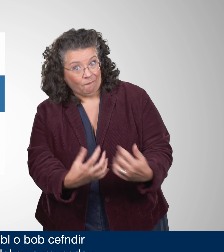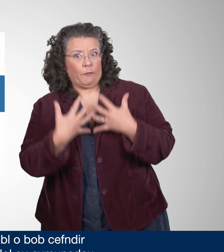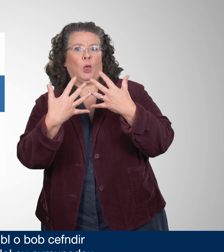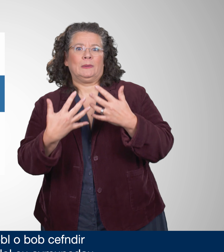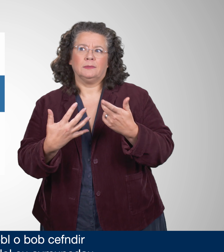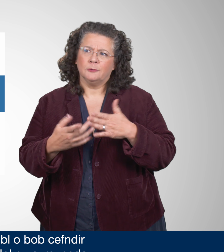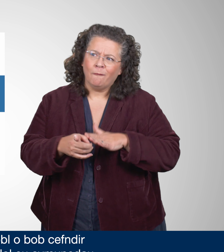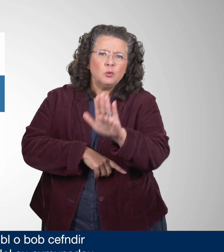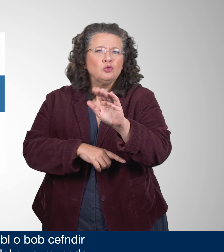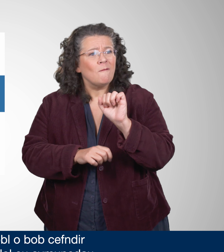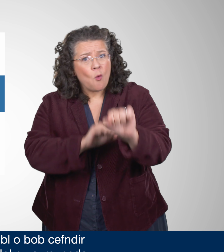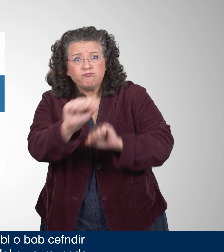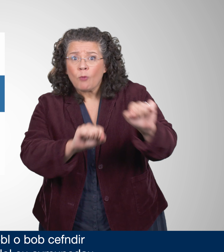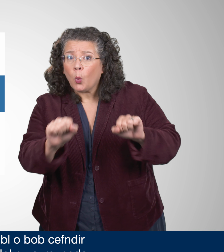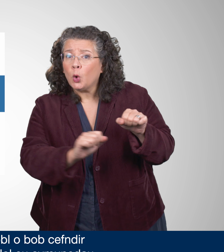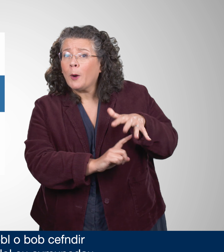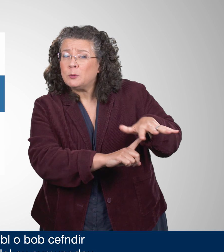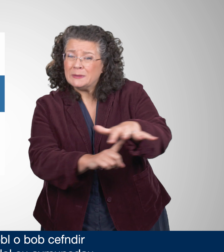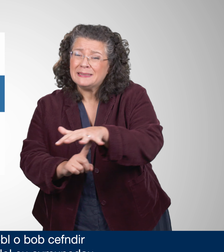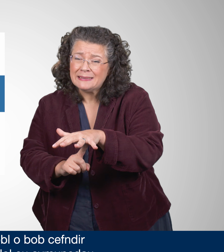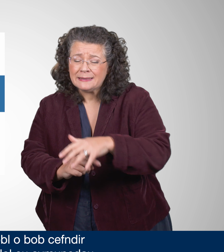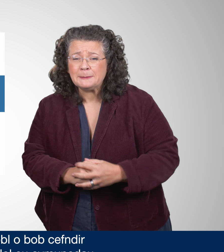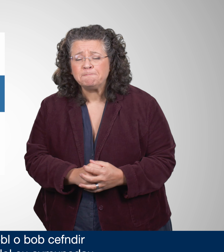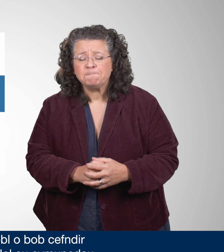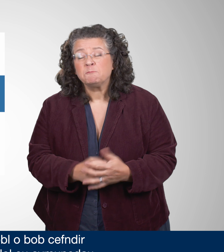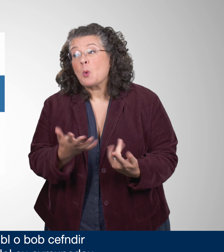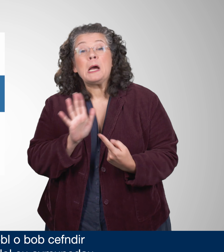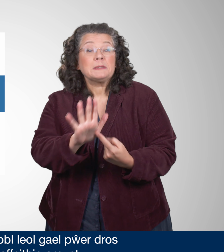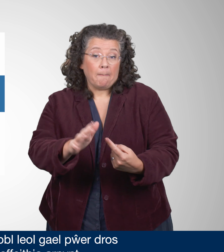ddylanwadu ar ddyfodol eu cymunedau.